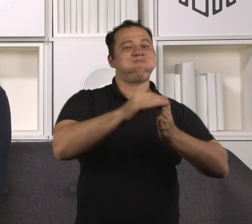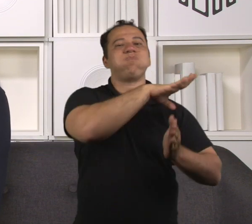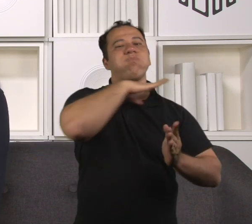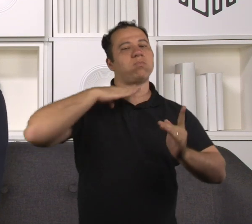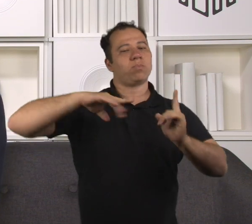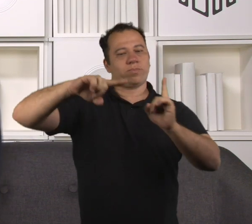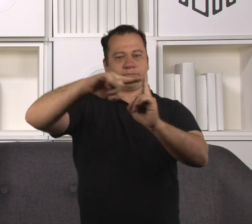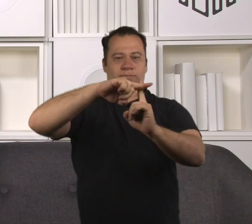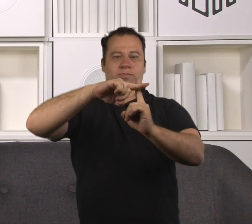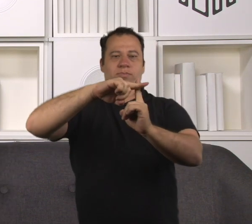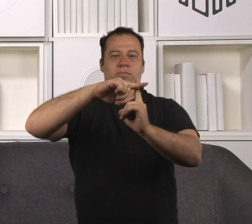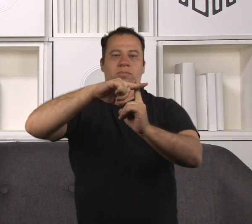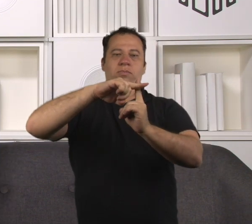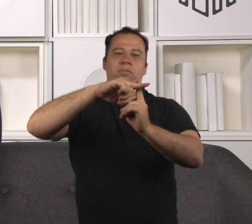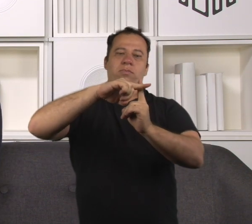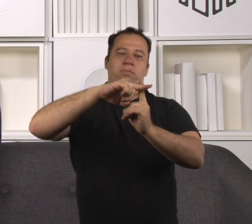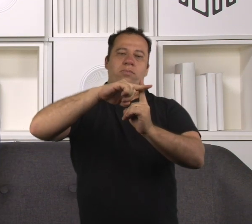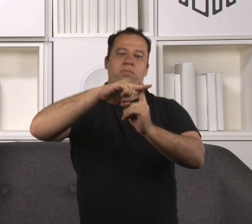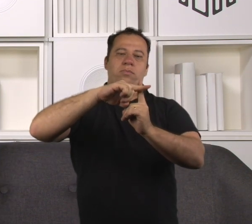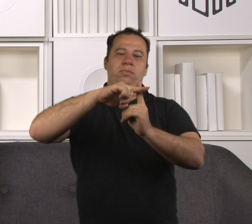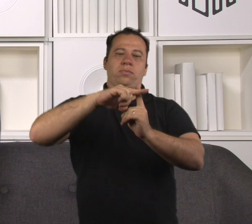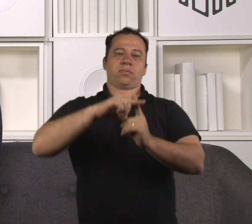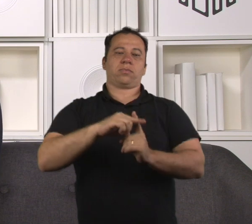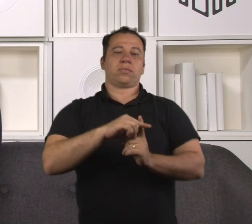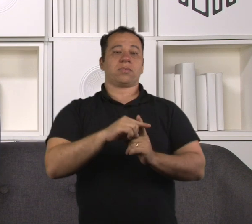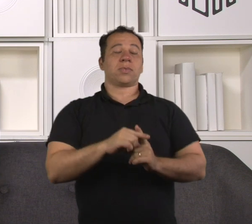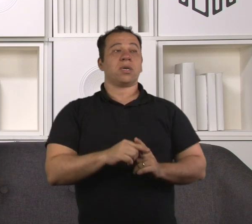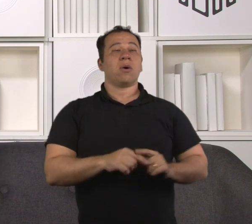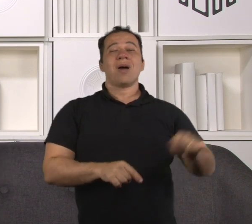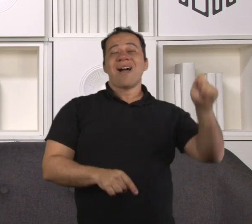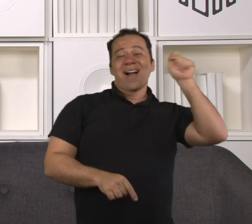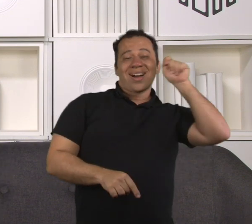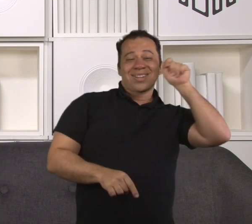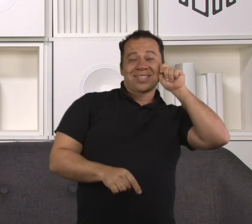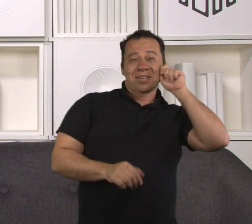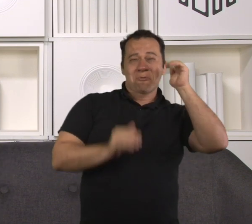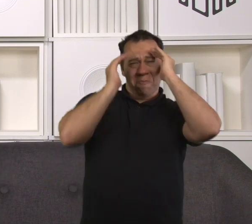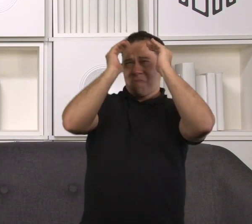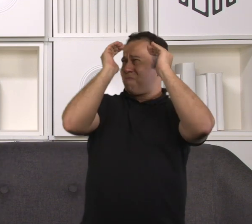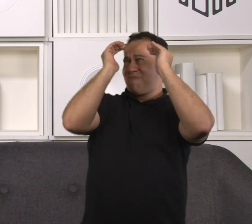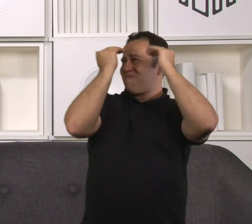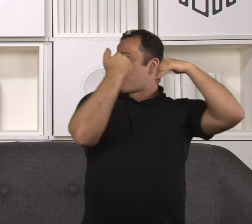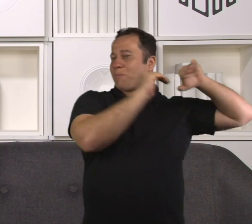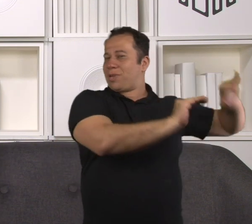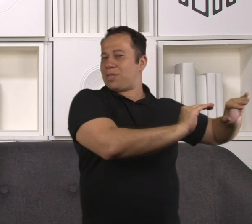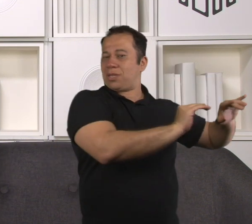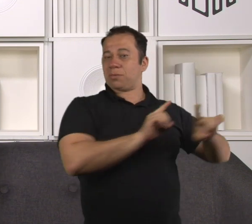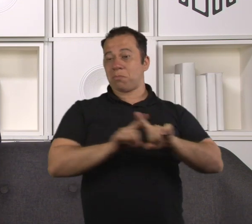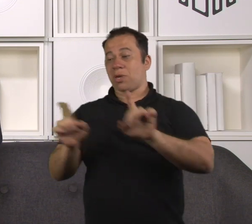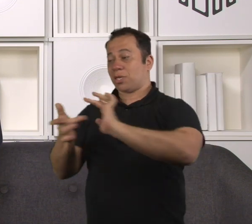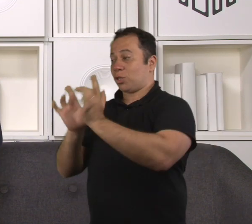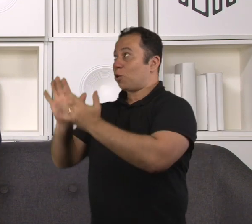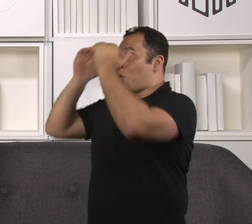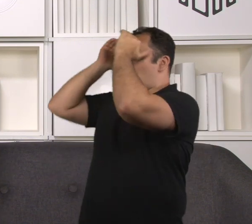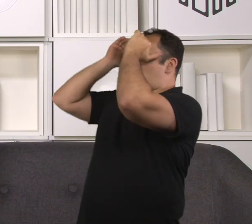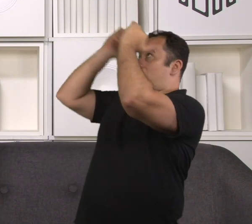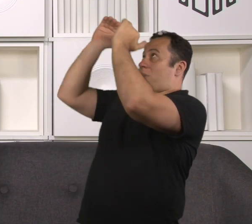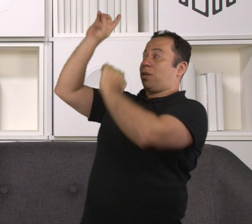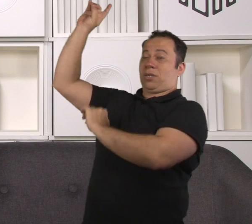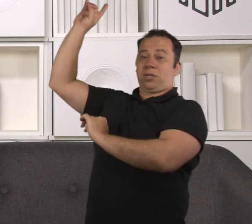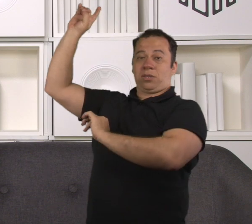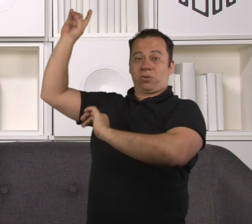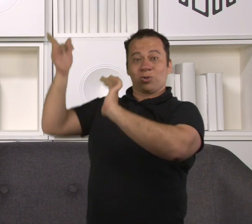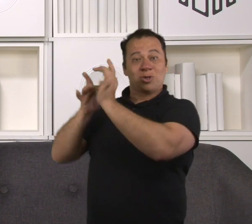morte de cruz. Então, quando Adão desobedece, Jesus obedece. É por isso que Jesus é o homem perfeito. Ele é o